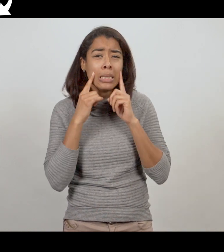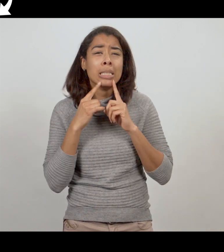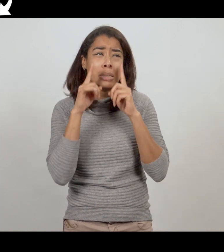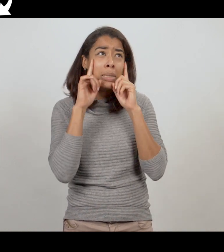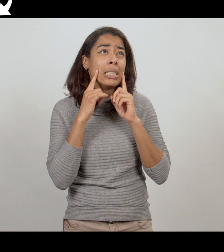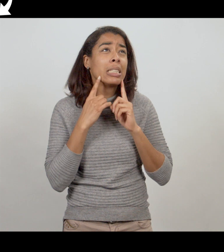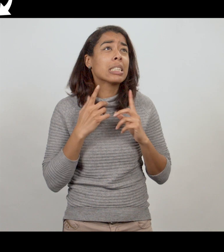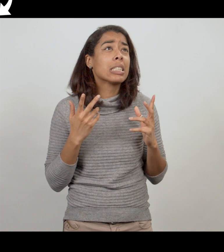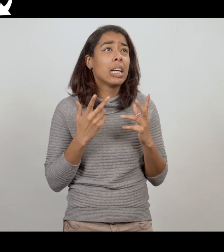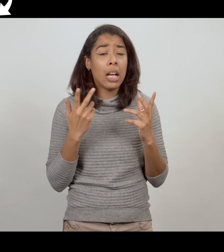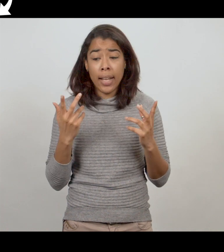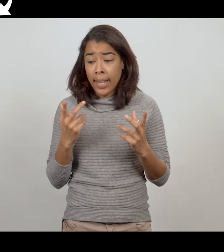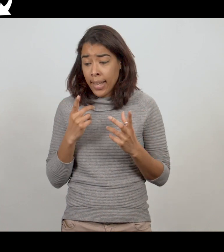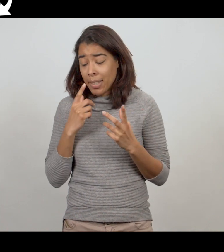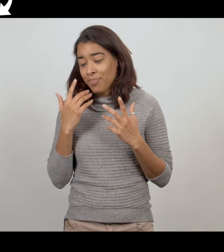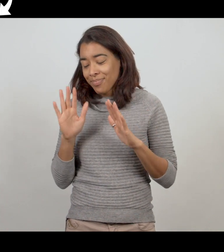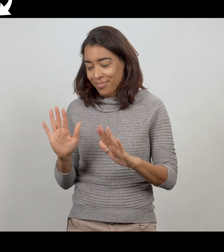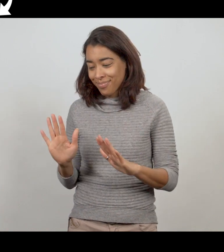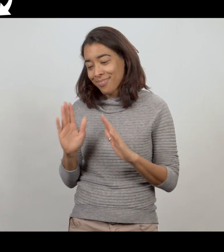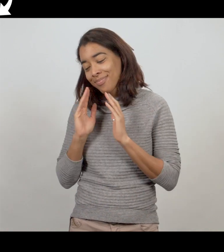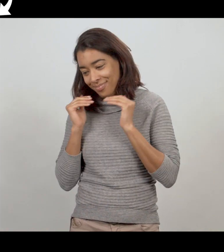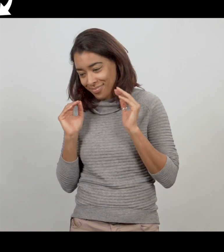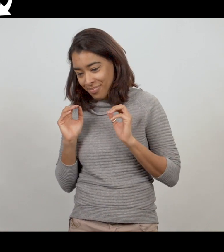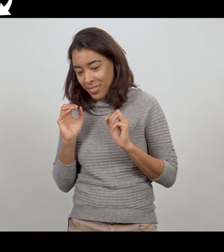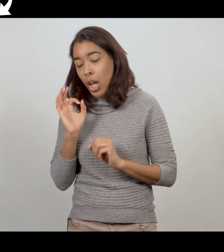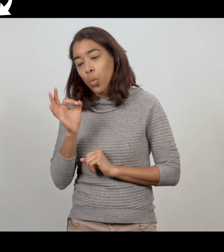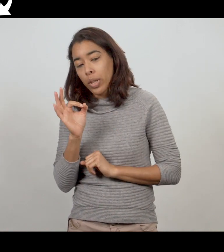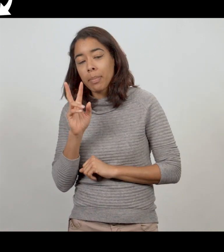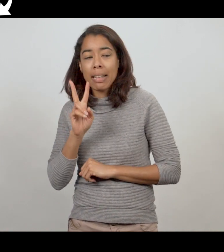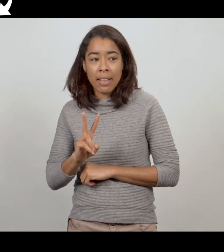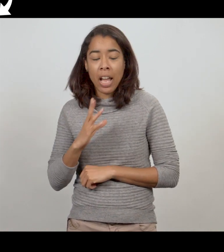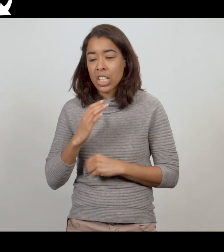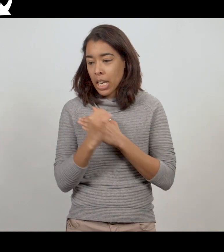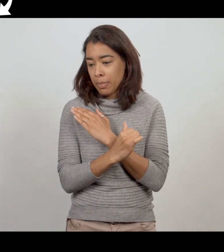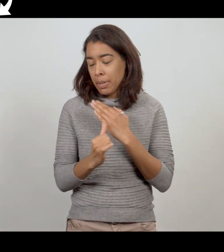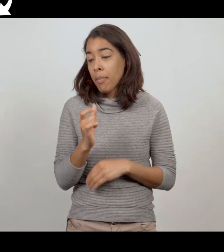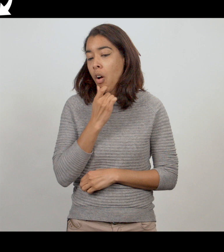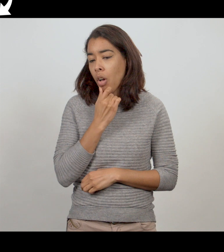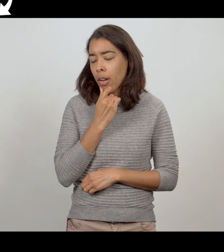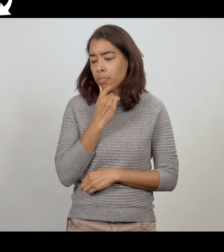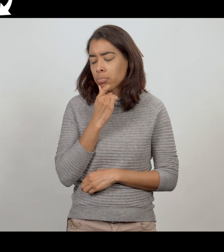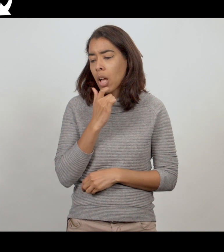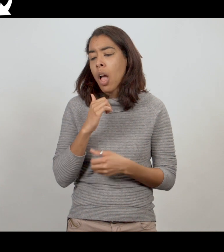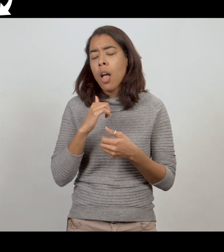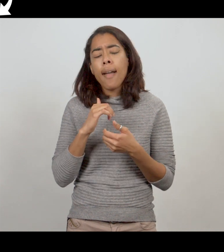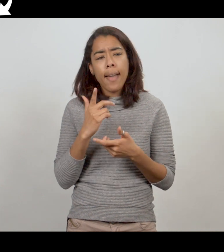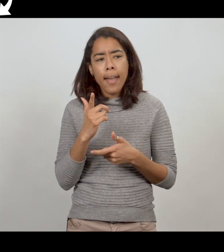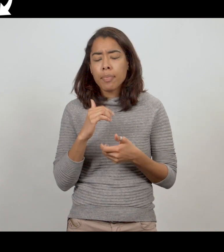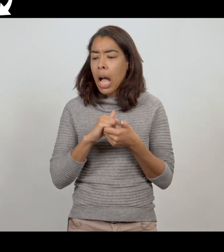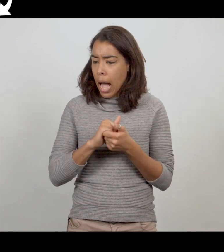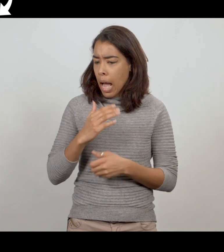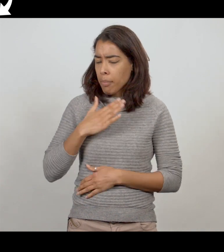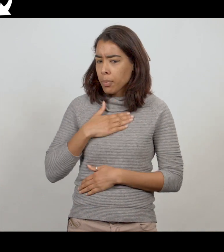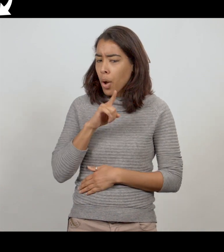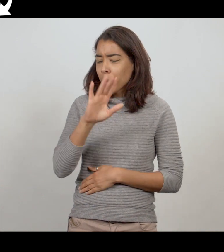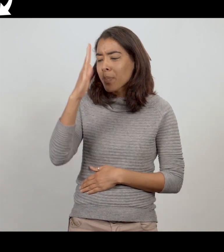pleurer. Monsieur Charles lui sourit. « Oui, il y a aussi une Bible anglaise. »